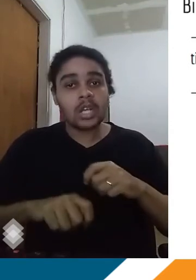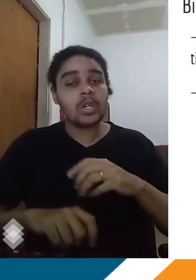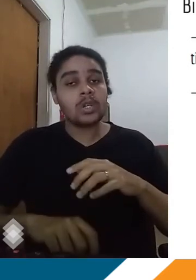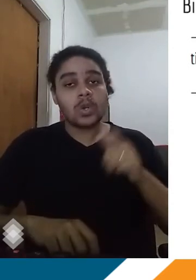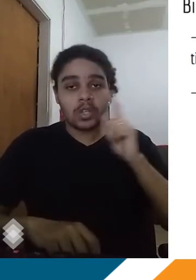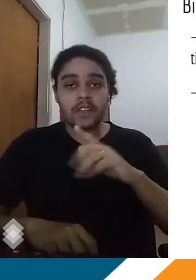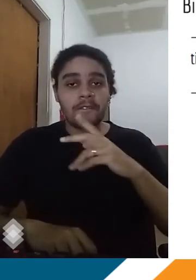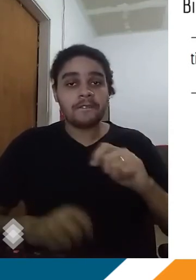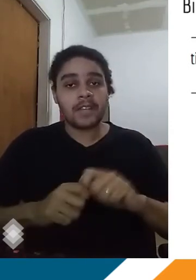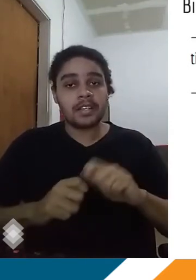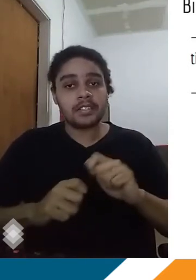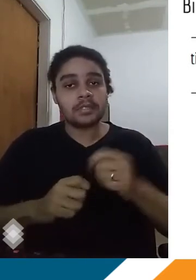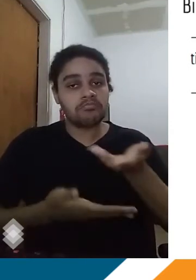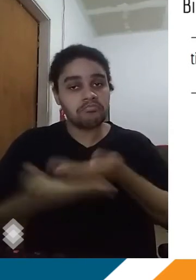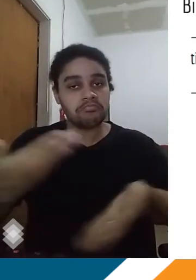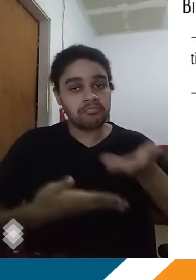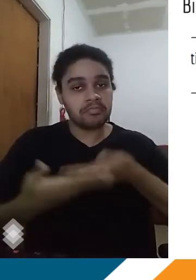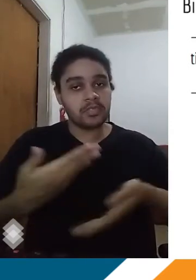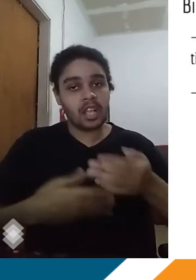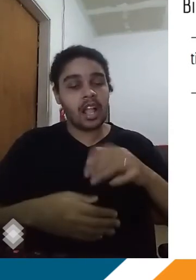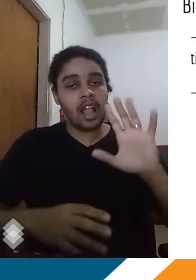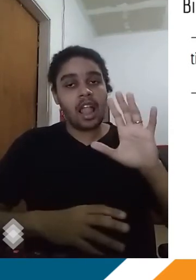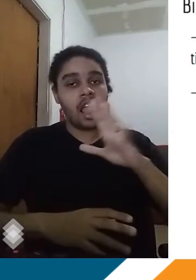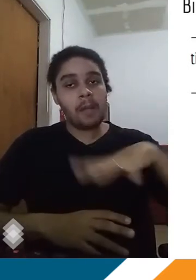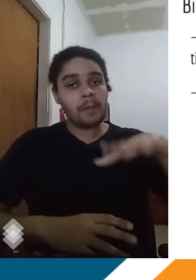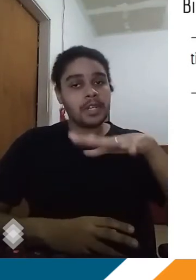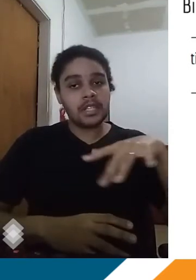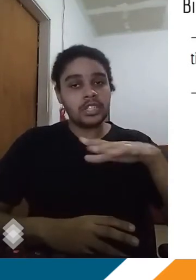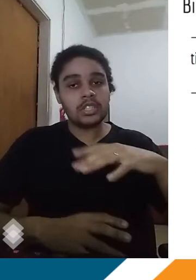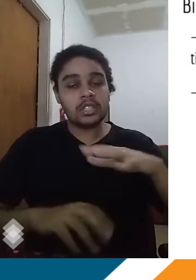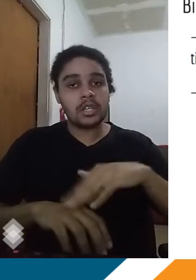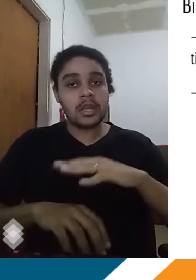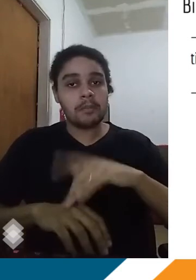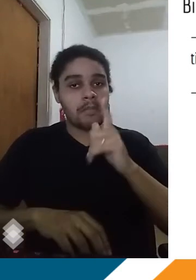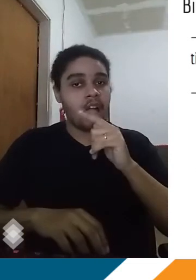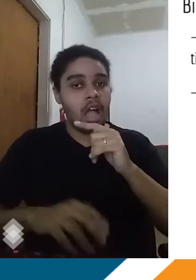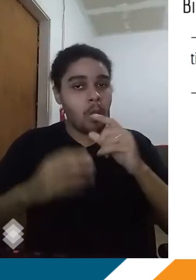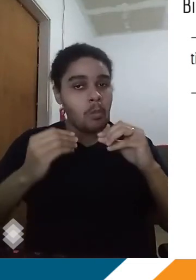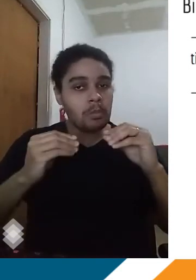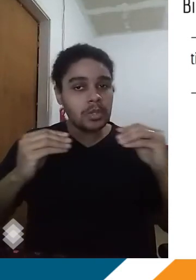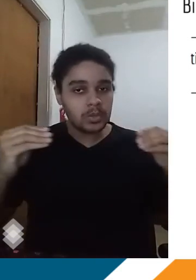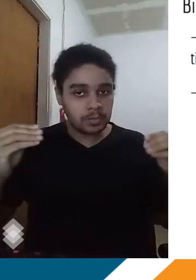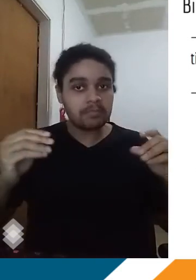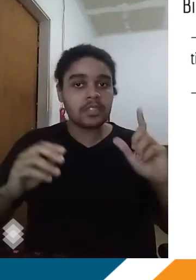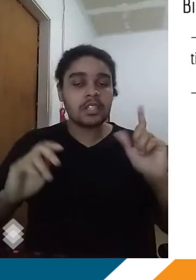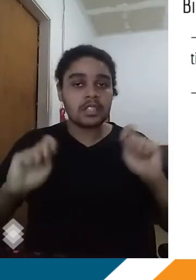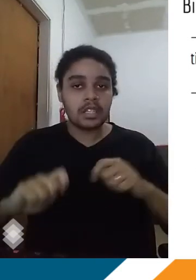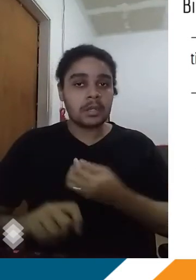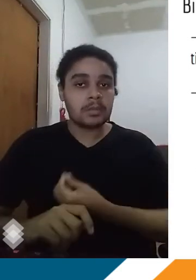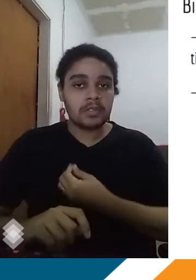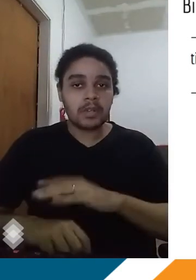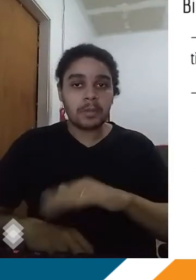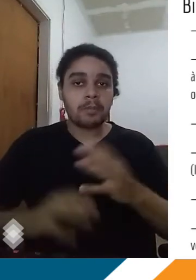fazer um corredor ecológico, né, de fazer essa transição para um ambiente mais úmido, onde eles possam sobreviver com uma maior qualidade de